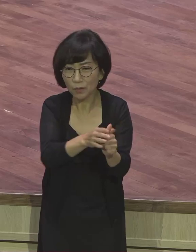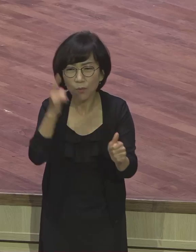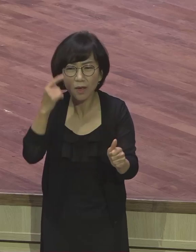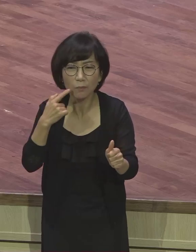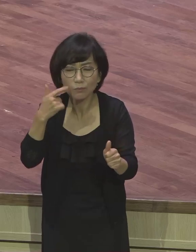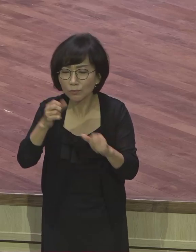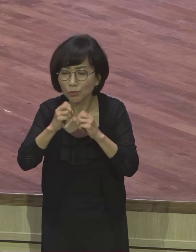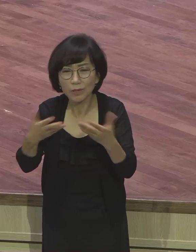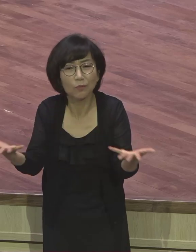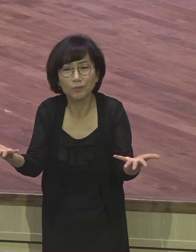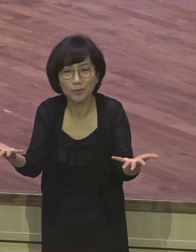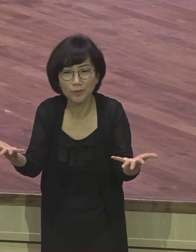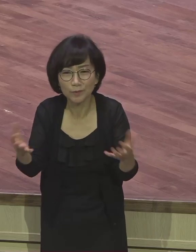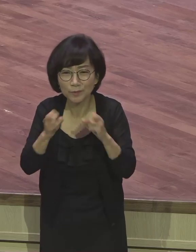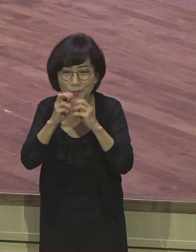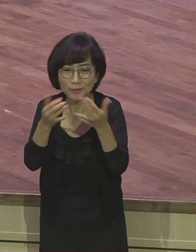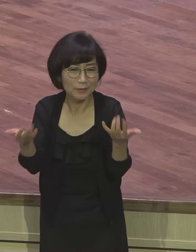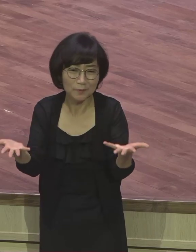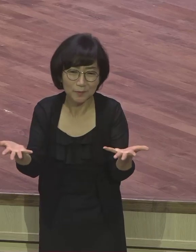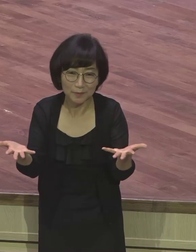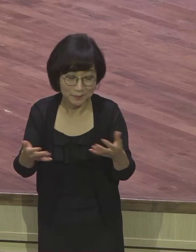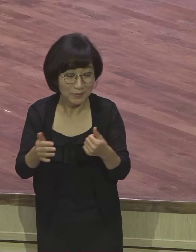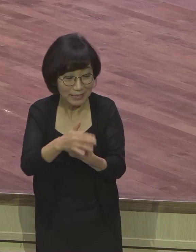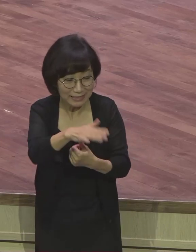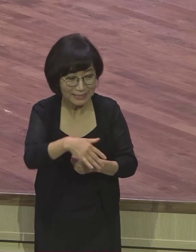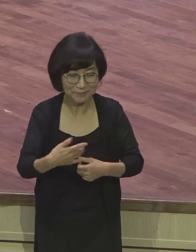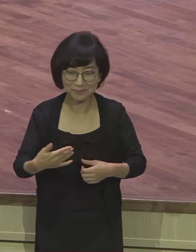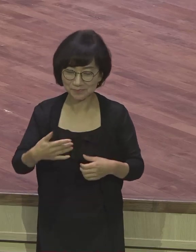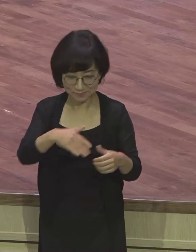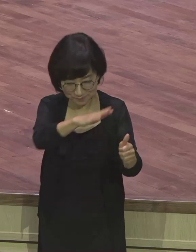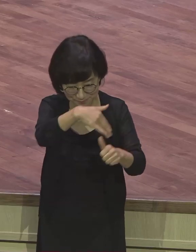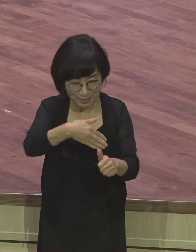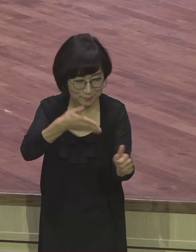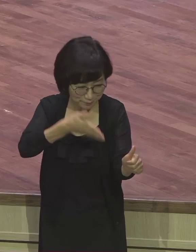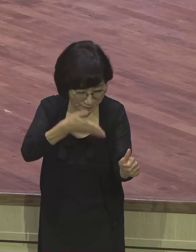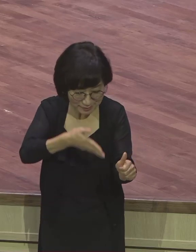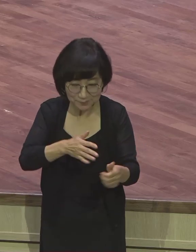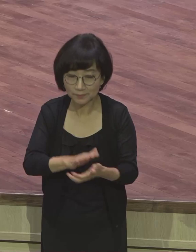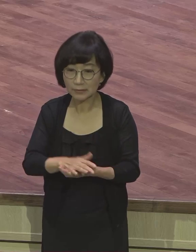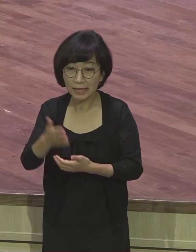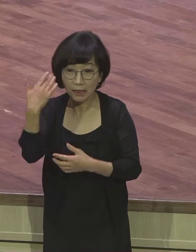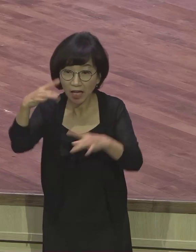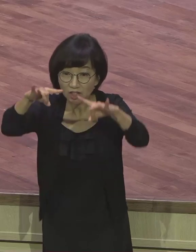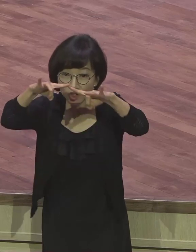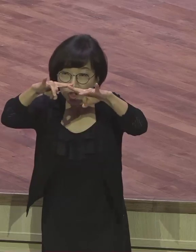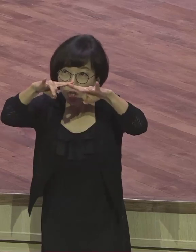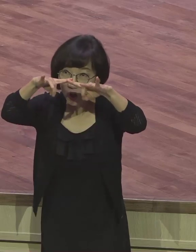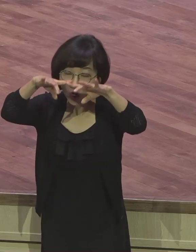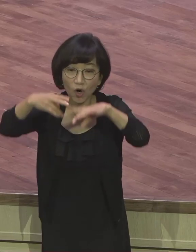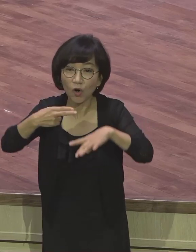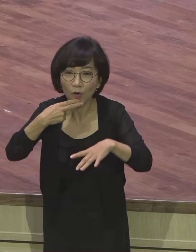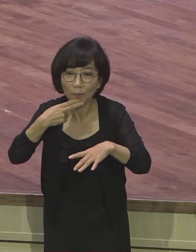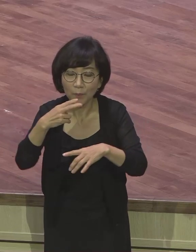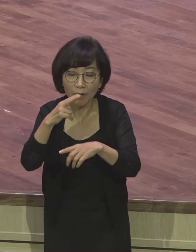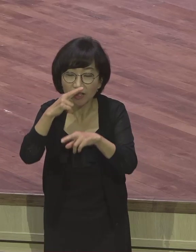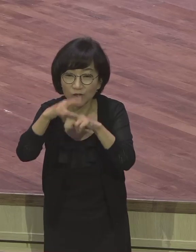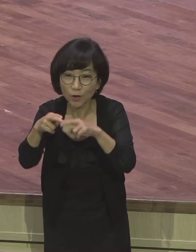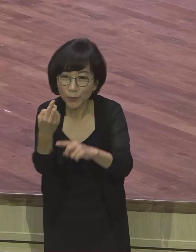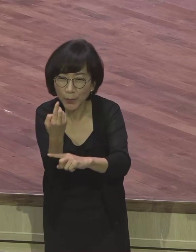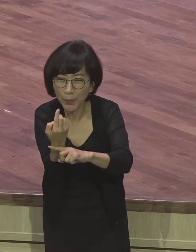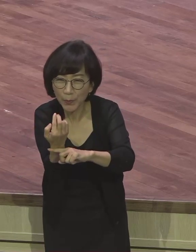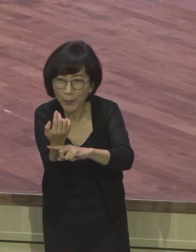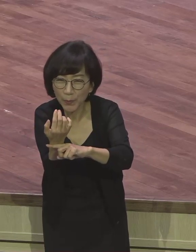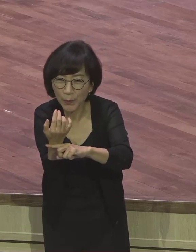없다 보니까. 그 당시에는 전기불도 없으니까 호롱불로. 호롱불로 이렇게 불 밑에서 이제